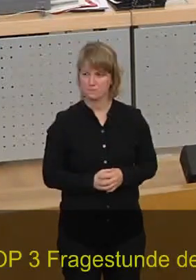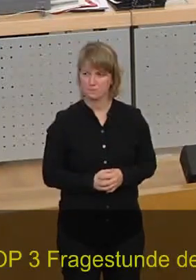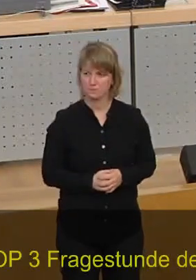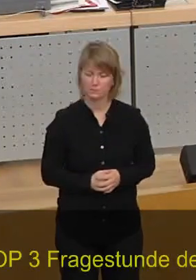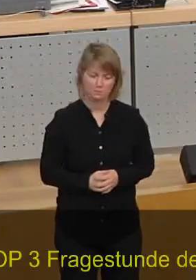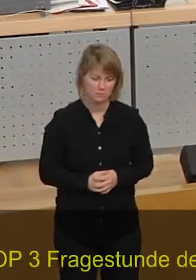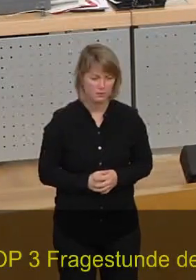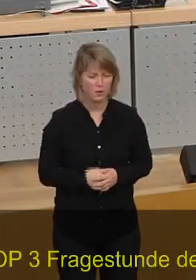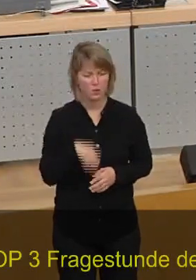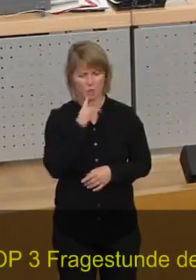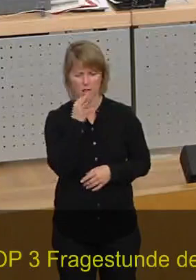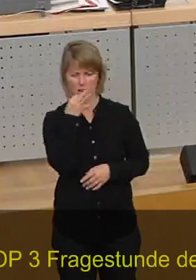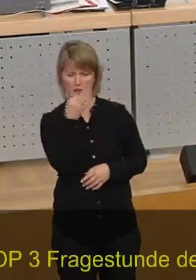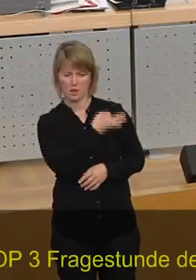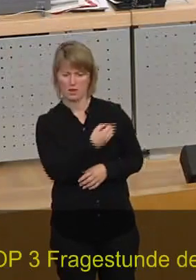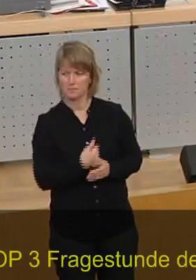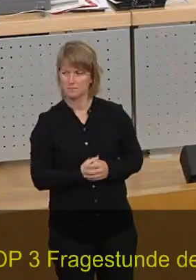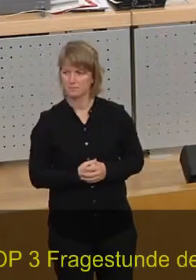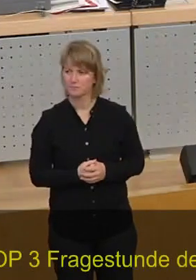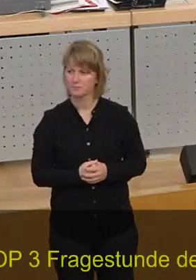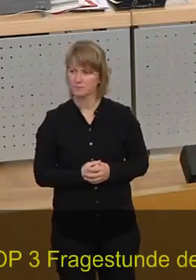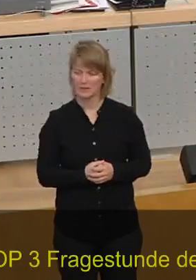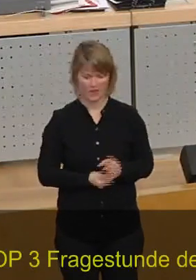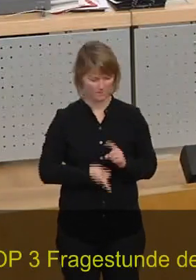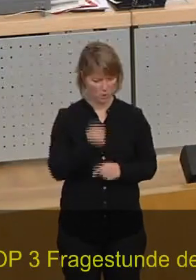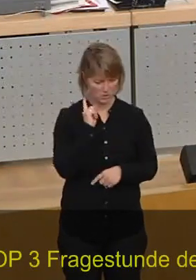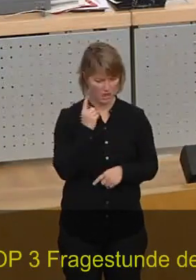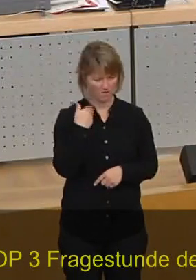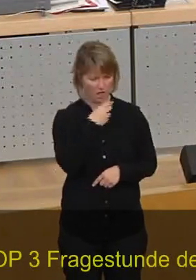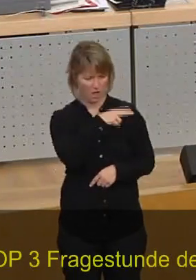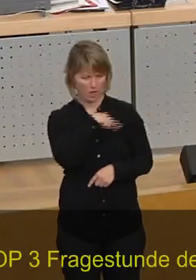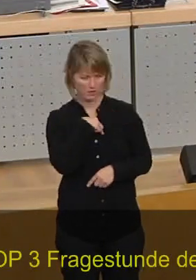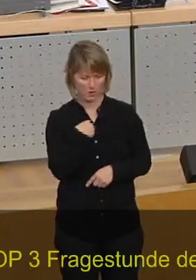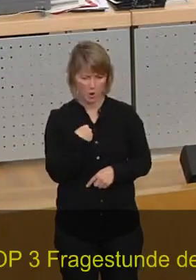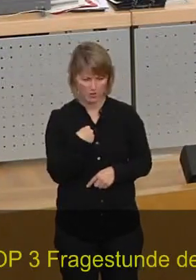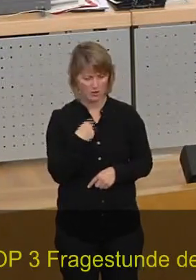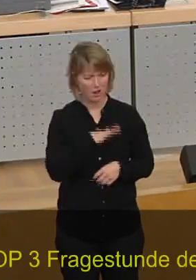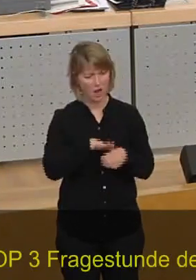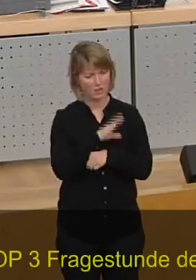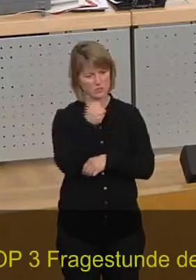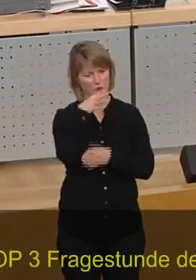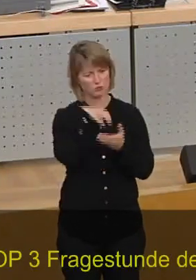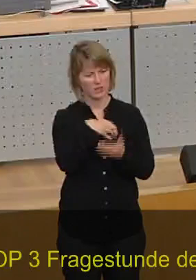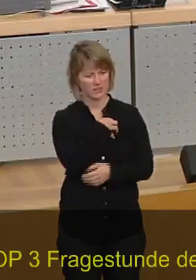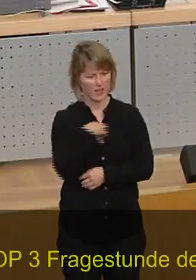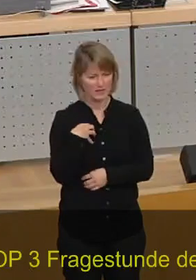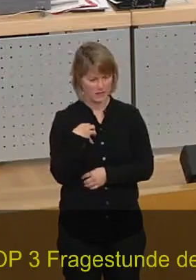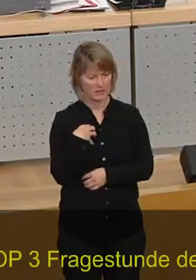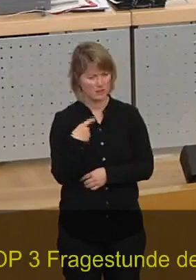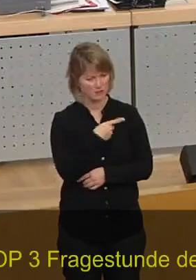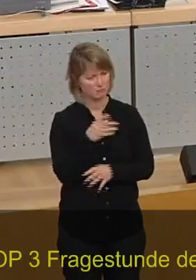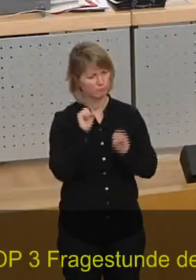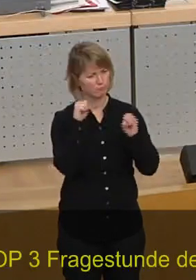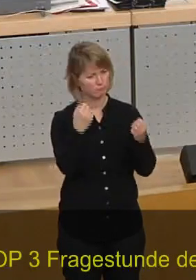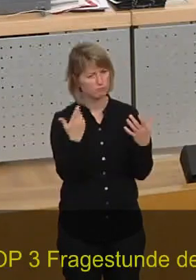Eine Nachfrage. Ich hatte ja im letzten Jahr die Antwort bekommen, dass sich die Landeshauptstadt Dresden um mehr Polizeibeamte